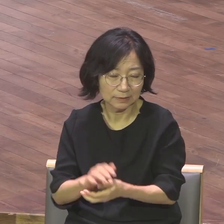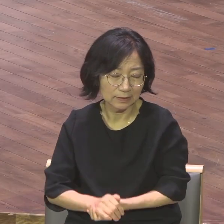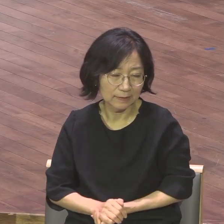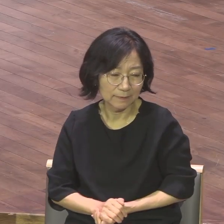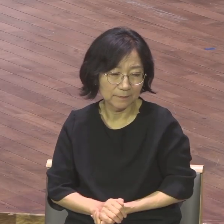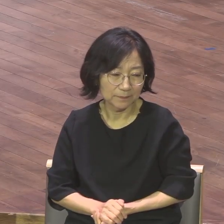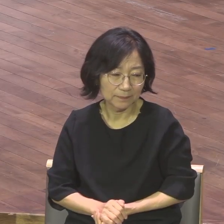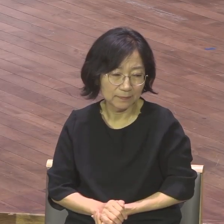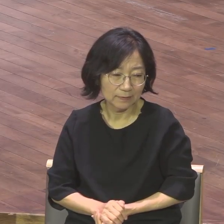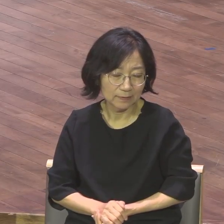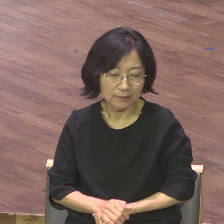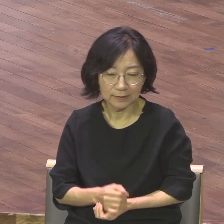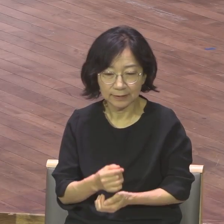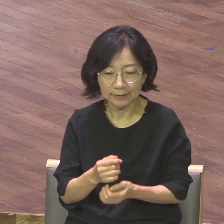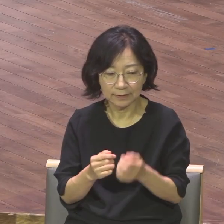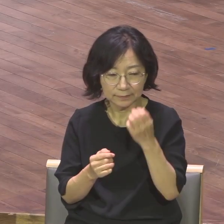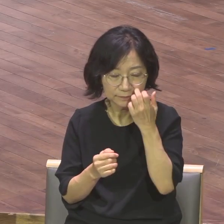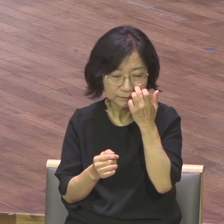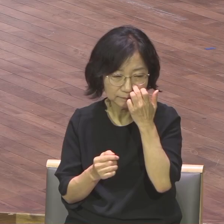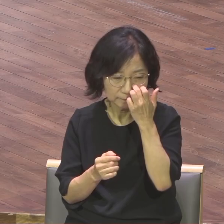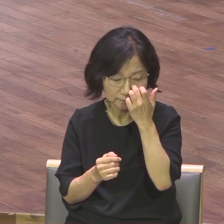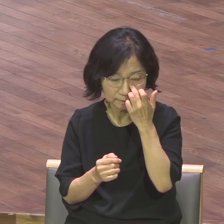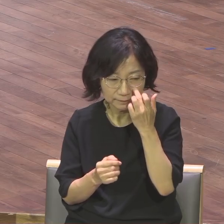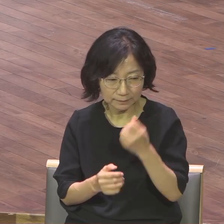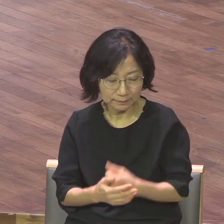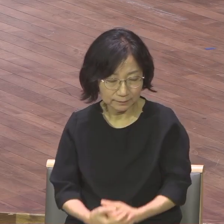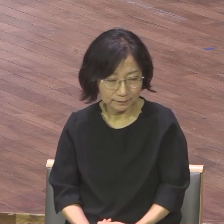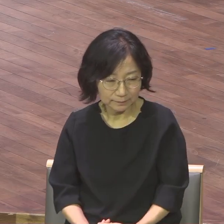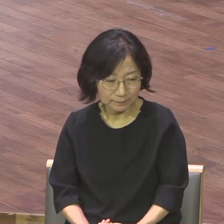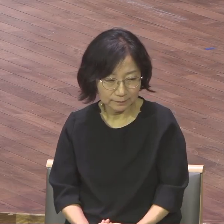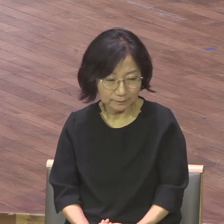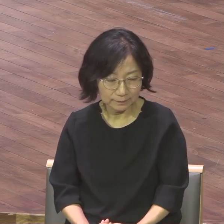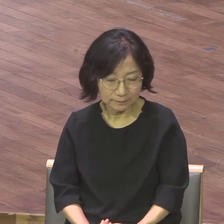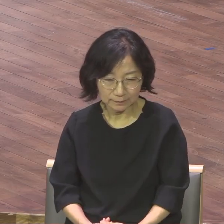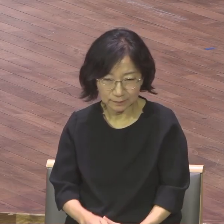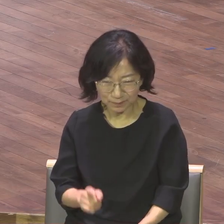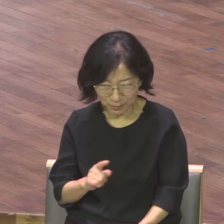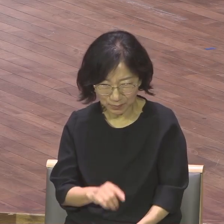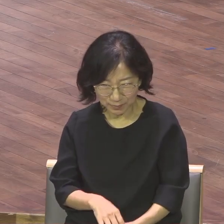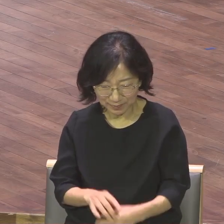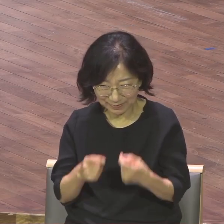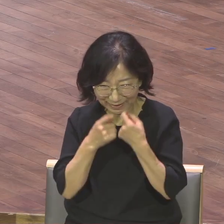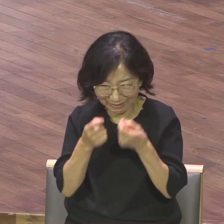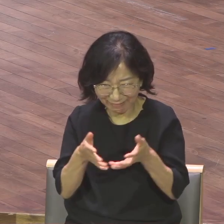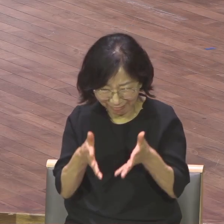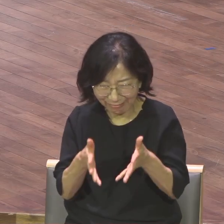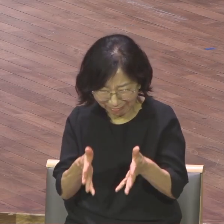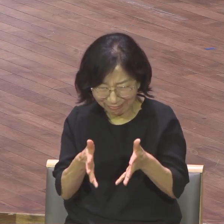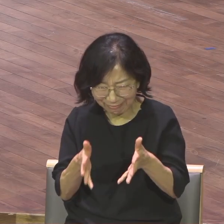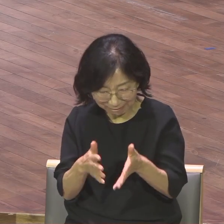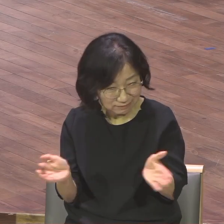만나는 사람들, 불신자에게, 종교인들에게 무슨 말하냐고요? 먹고 사는 문제만 말하고 끝납니까?